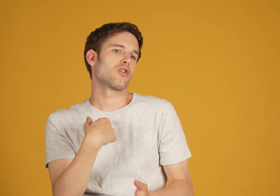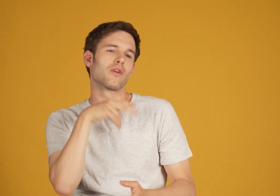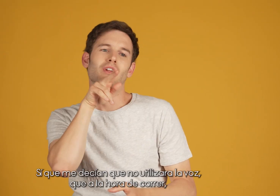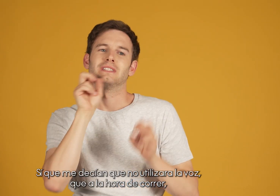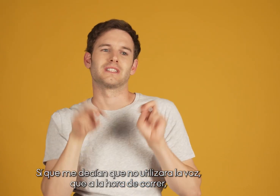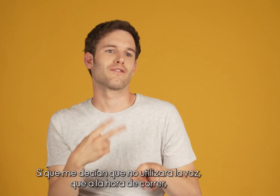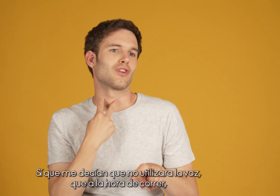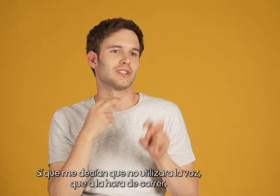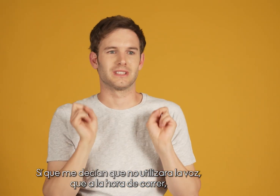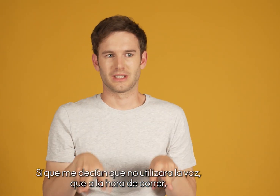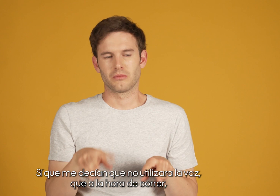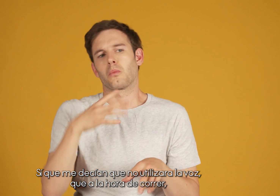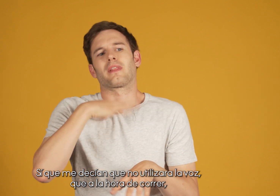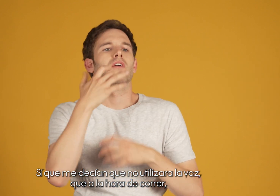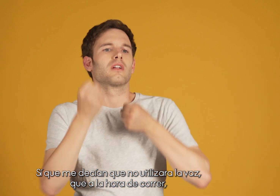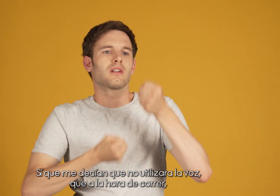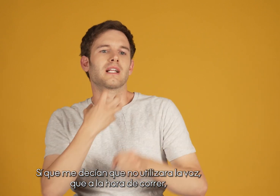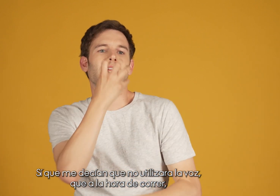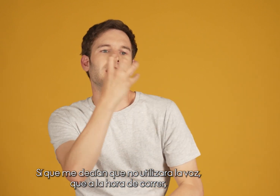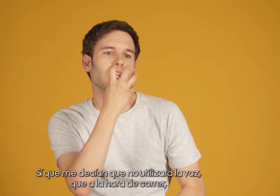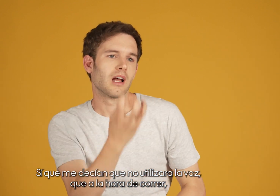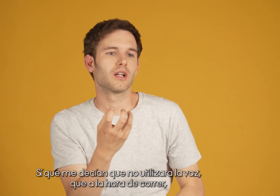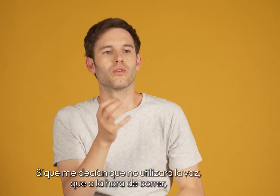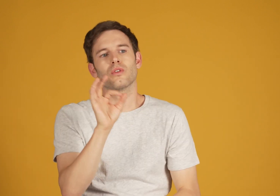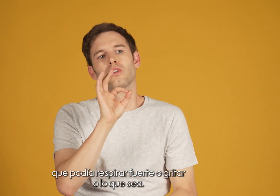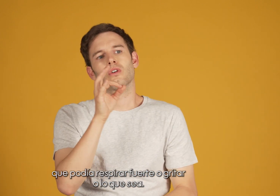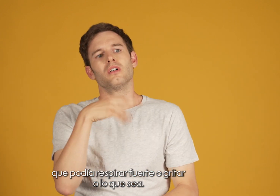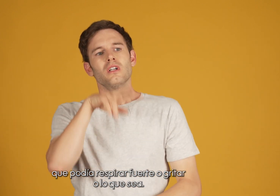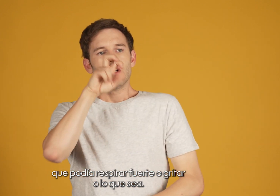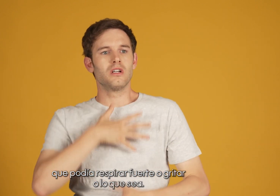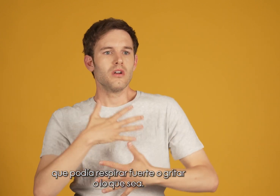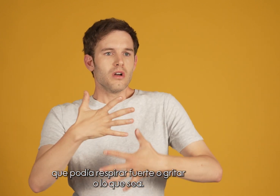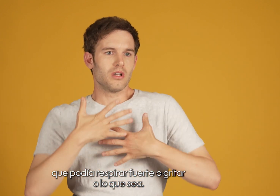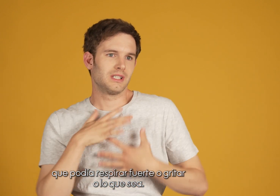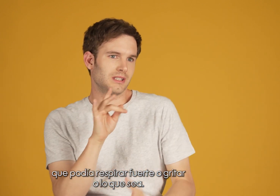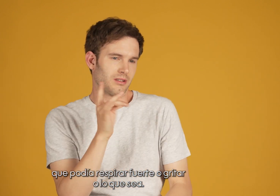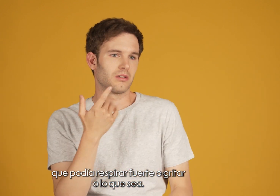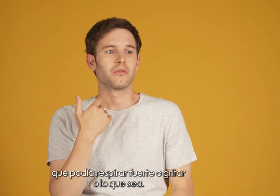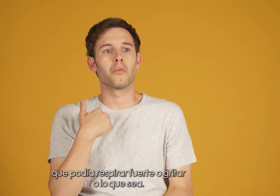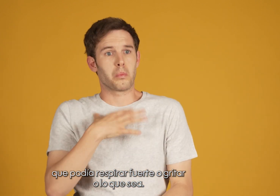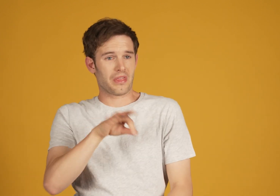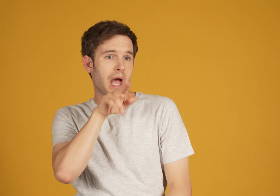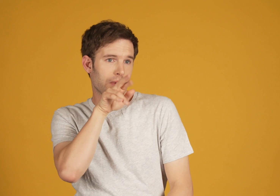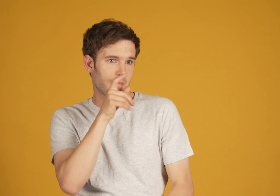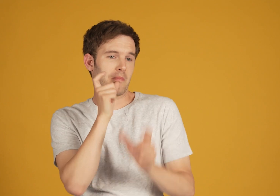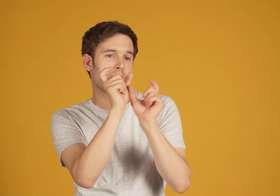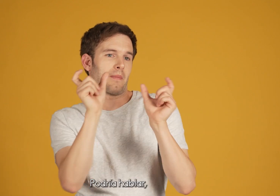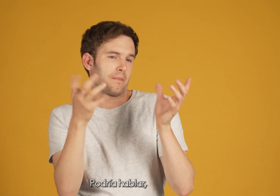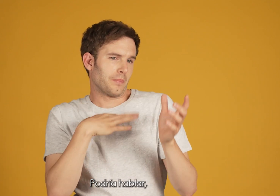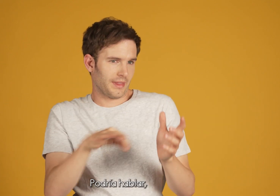Sí que me decían que no utilizara la voz, que a la hora de correr, que podía respirar fuerte o gritar o lo que sea. Podría hablar,